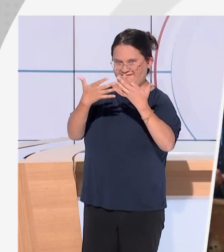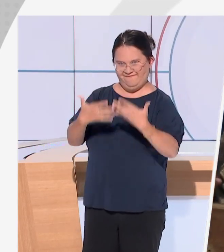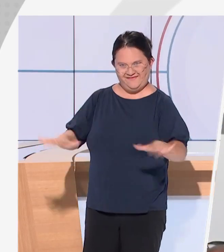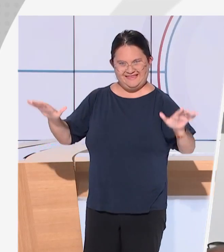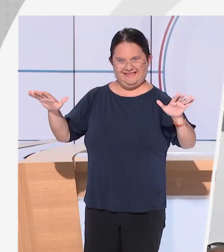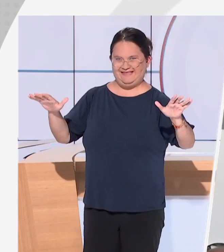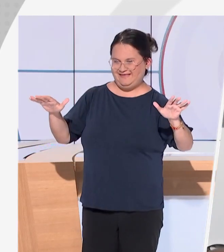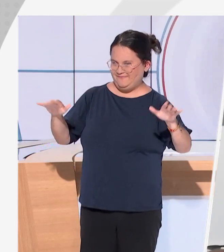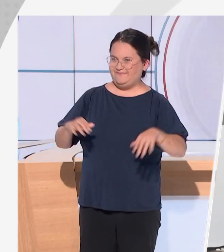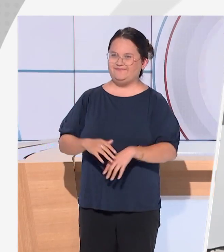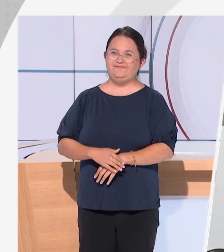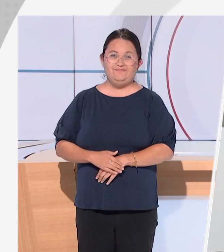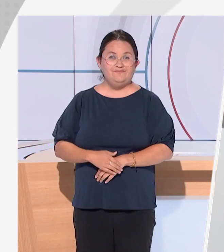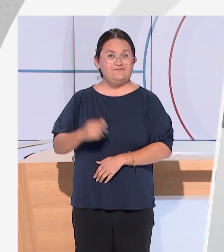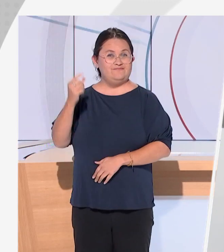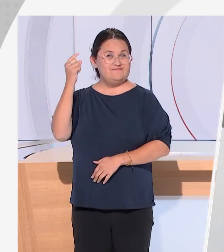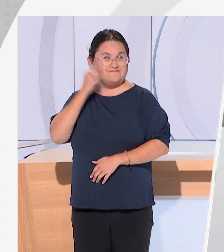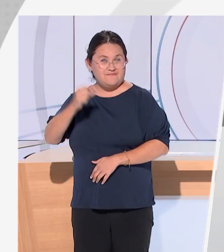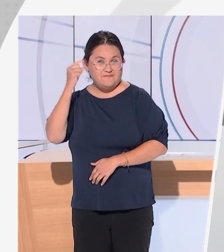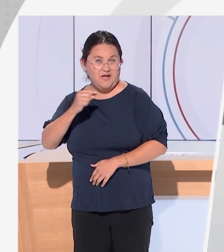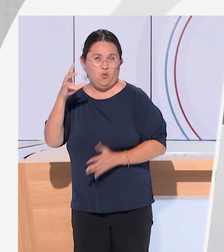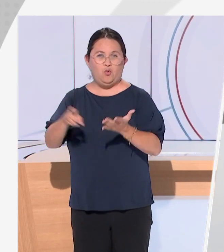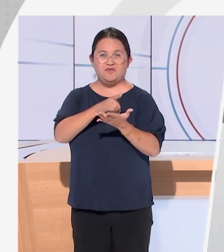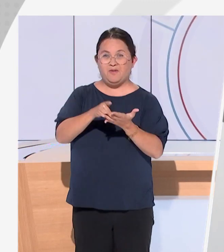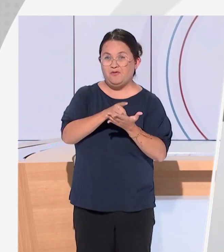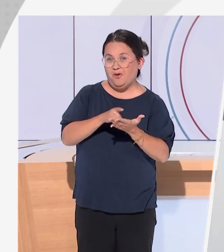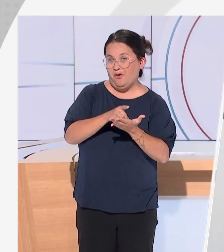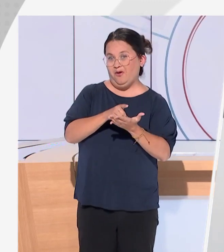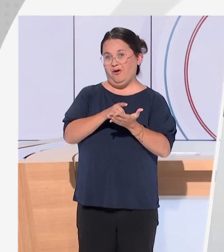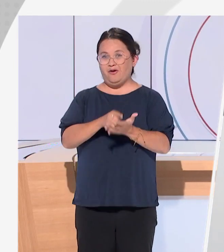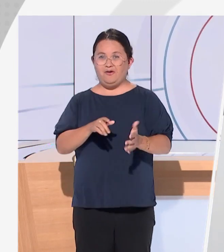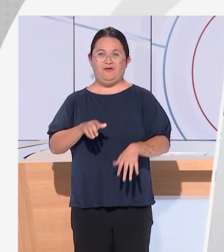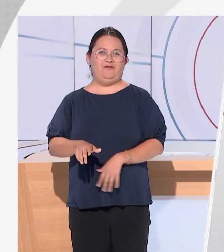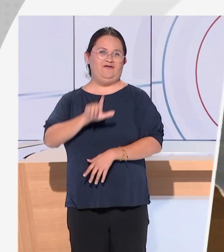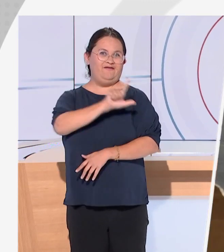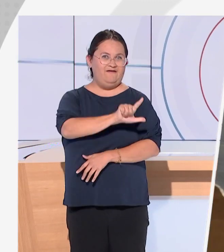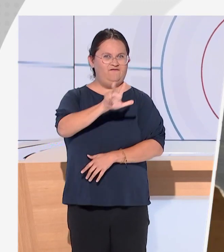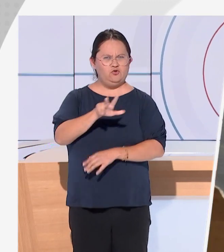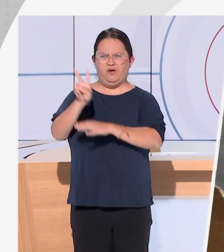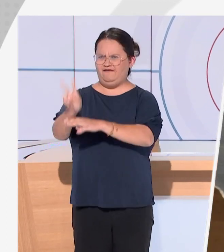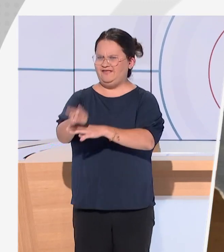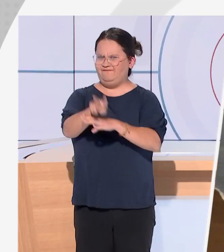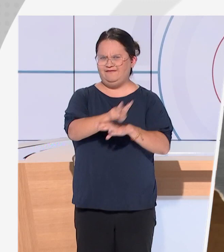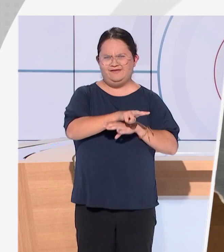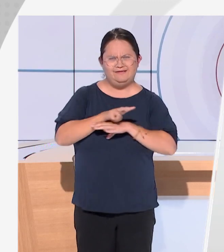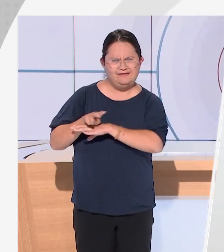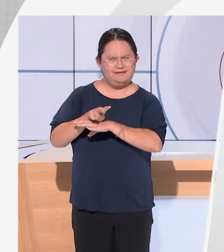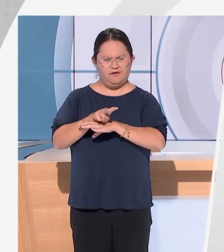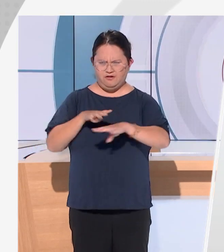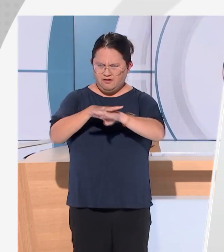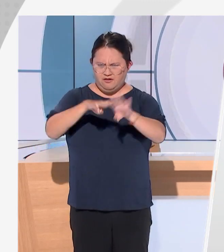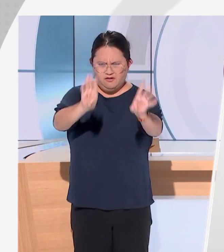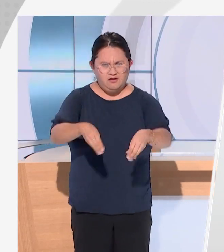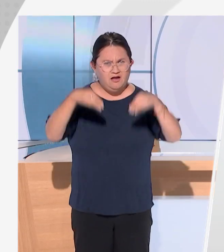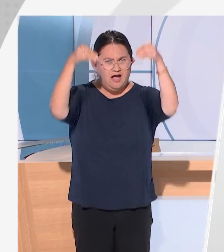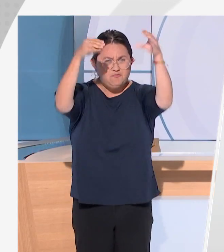tapisserie au métier à tisser. Emmanuel Macron, en visite dans la Creuse, est venu découvrir la conversation avec Smaug, la 13e tapisserie